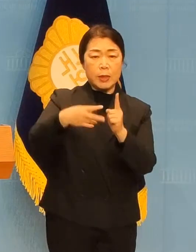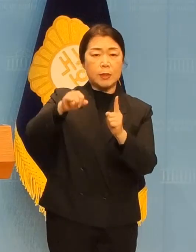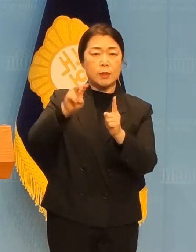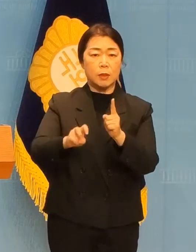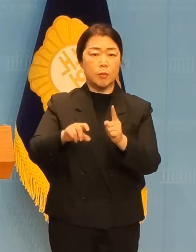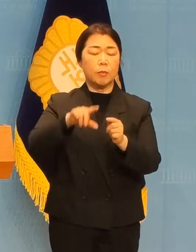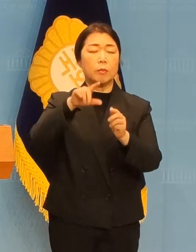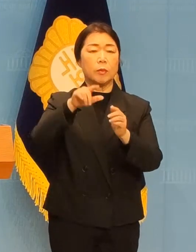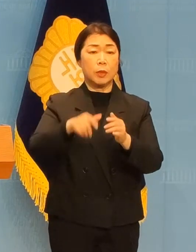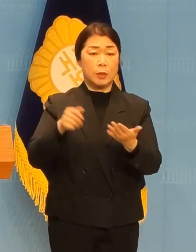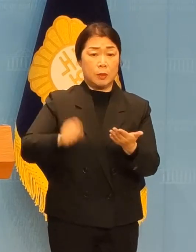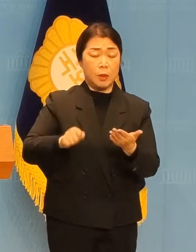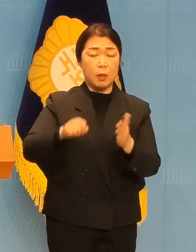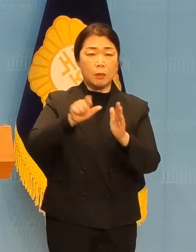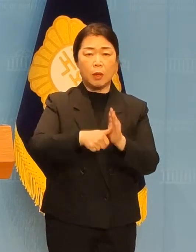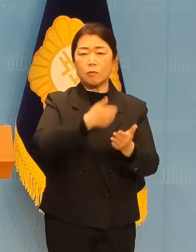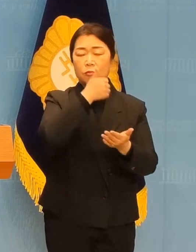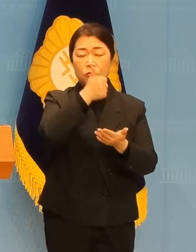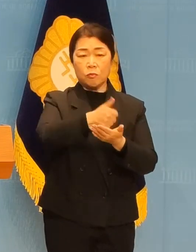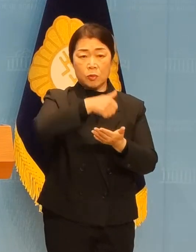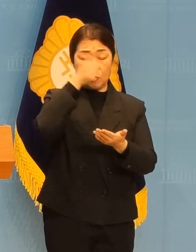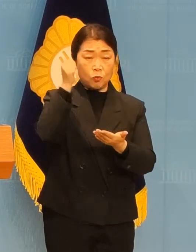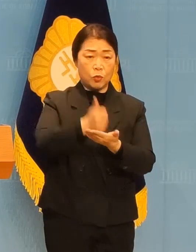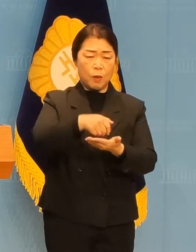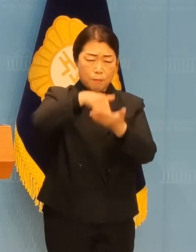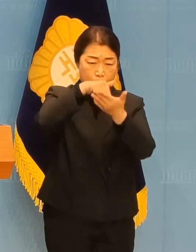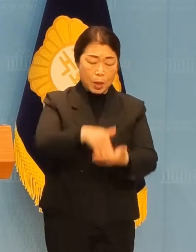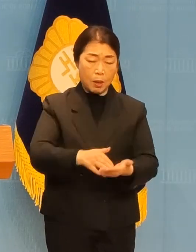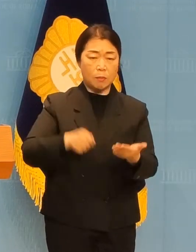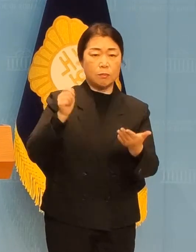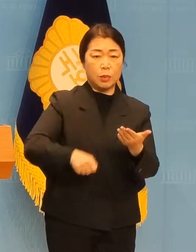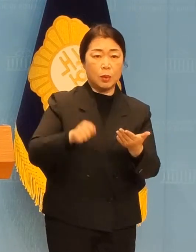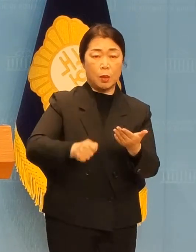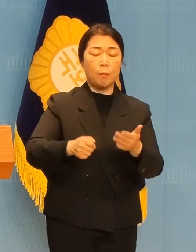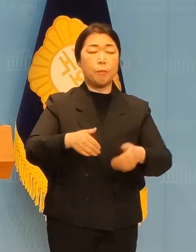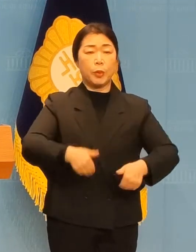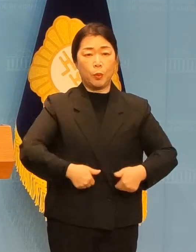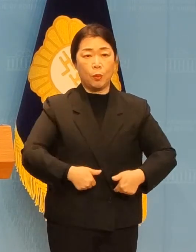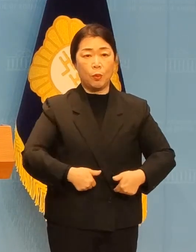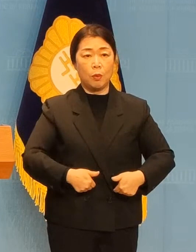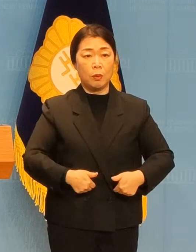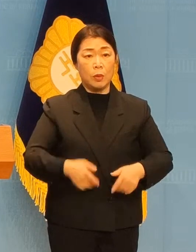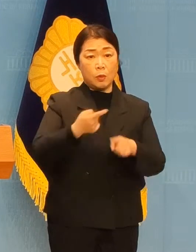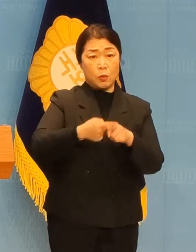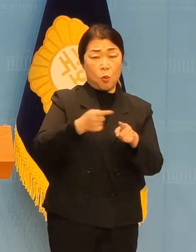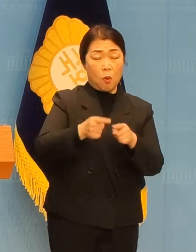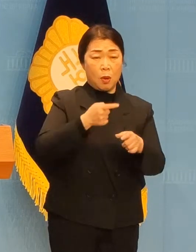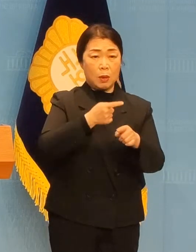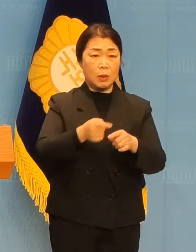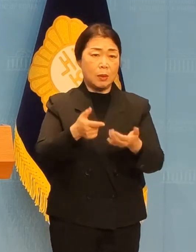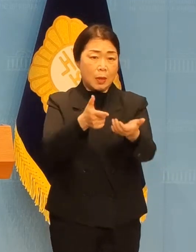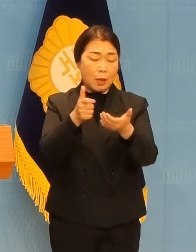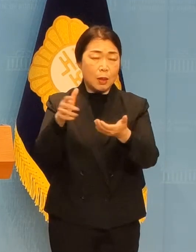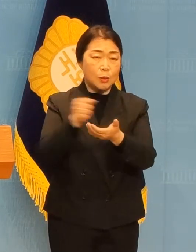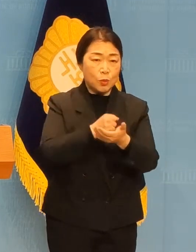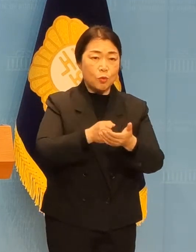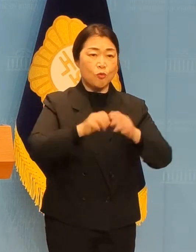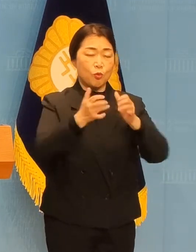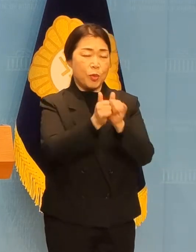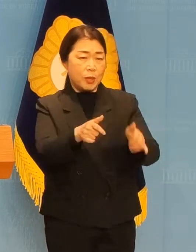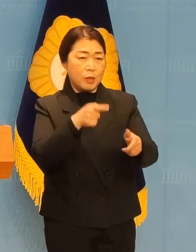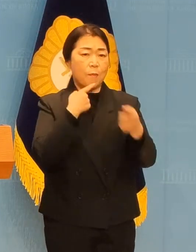중형을 선고해 총칼로 국민을 겁박하고 법치를 유린한 지도자에게 미래는 없다는